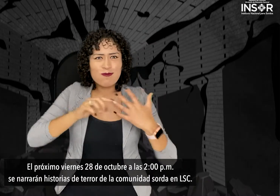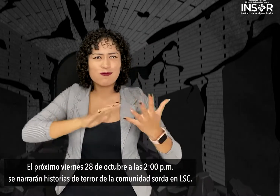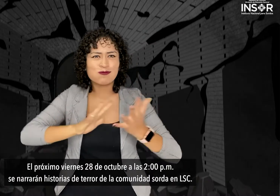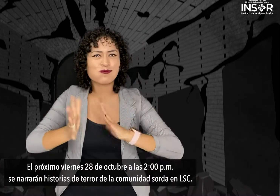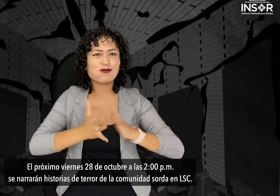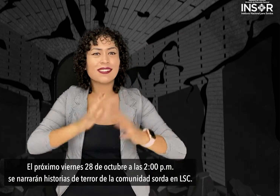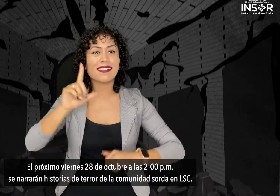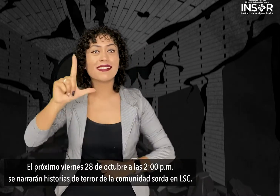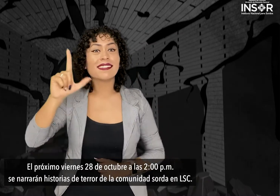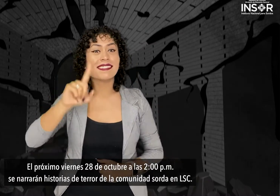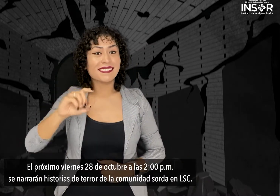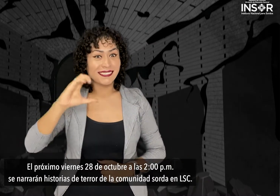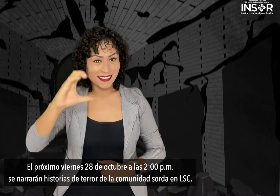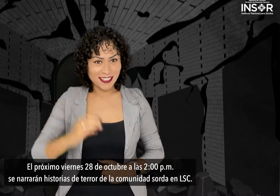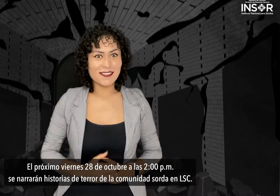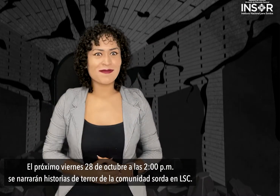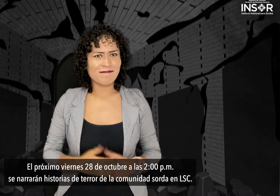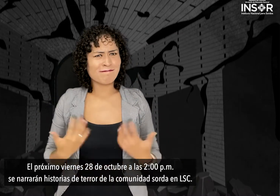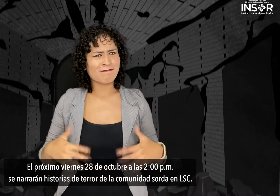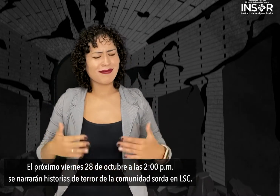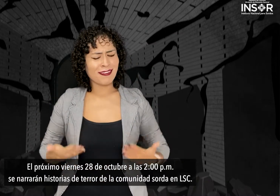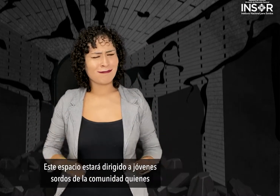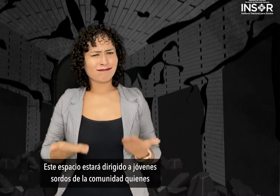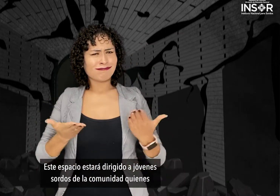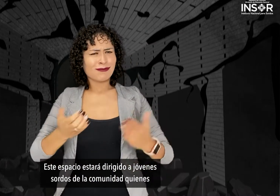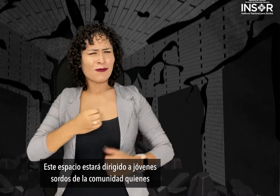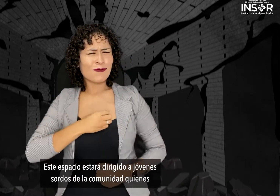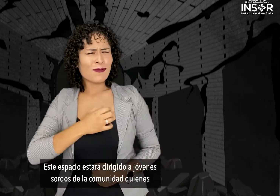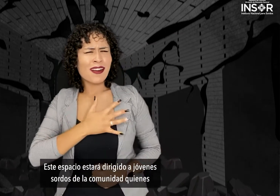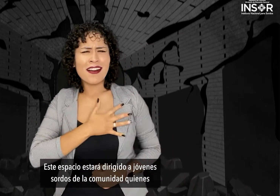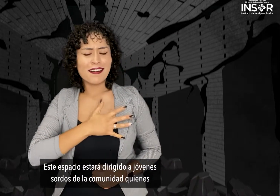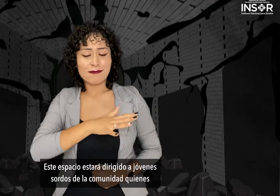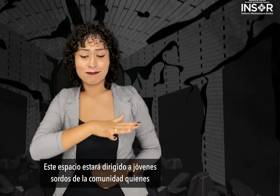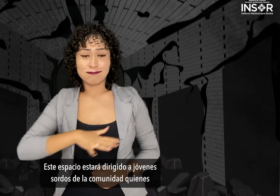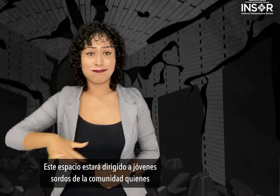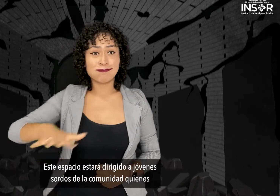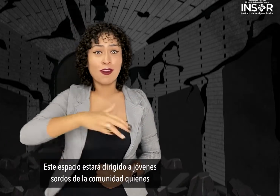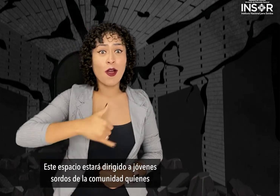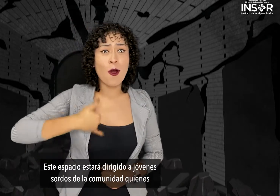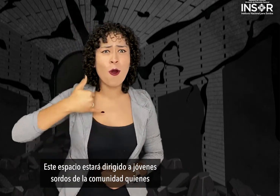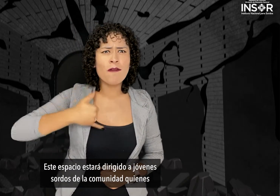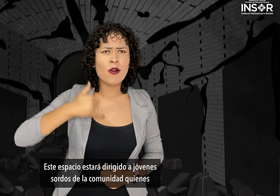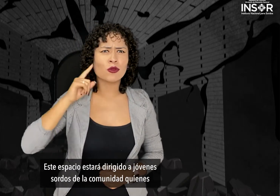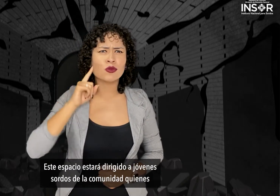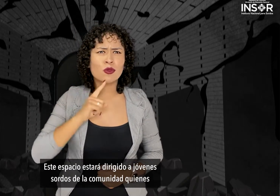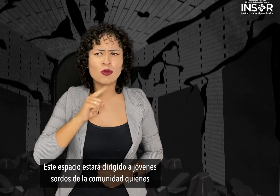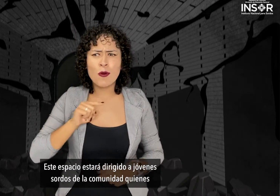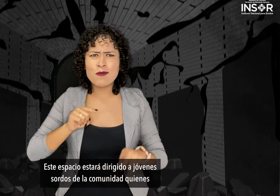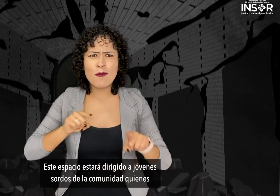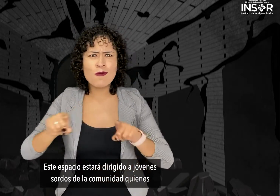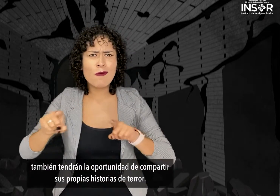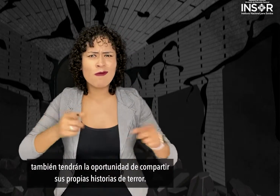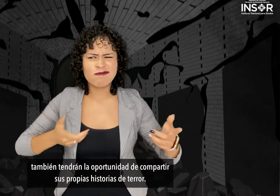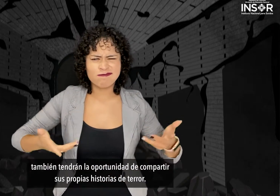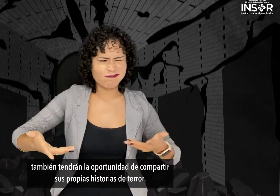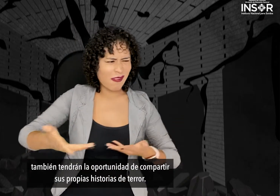sorda en lengua de señas colombiana. Este espacio estará dirigido a jóvenes sordos de la comunidad, quienes también